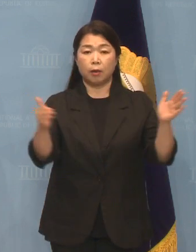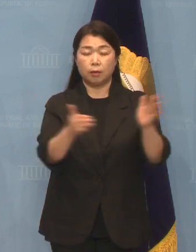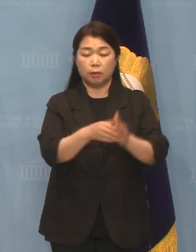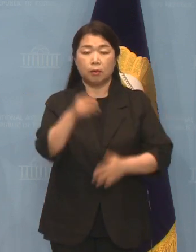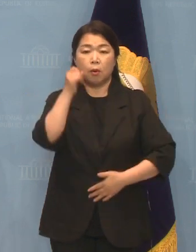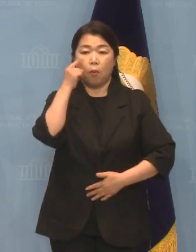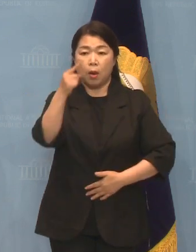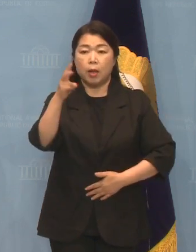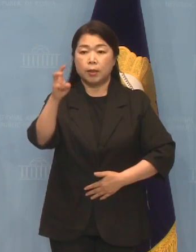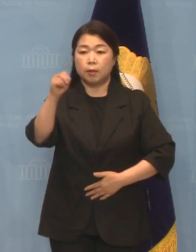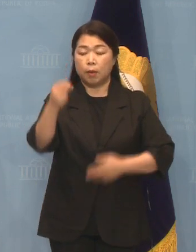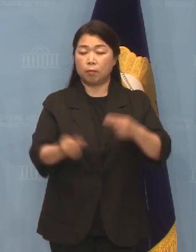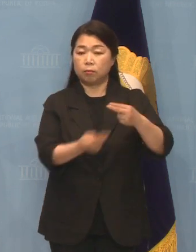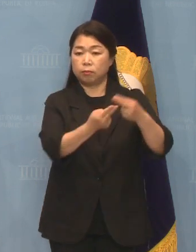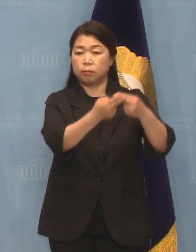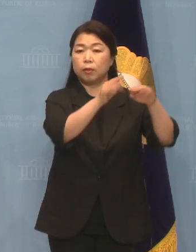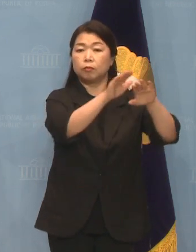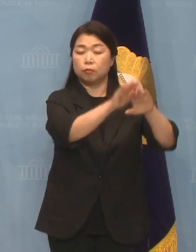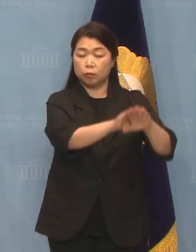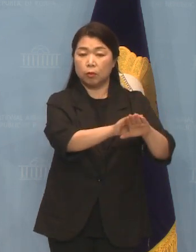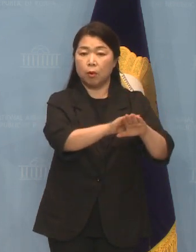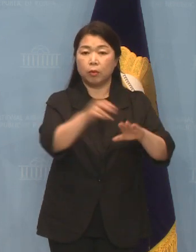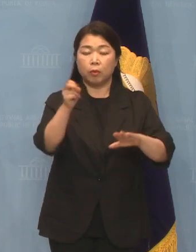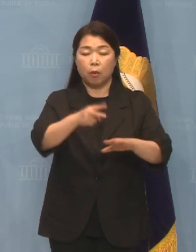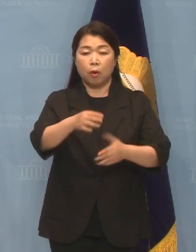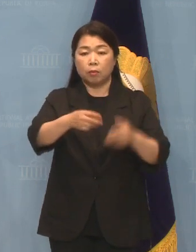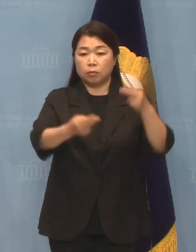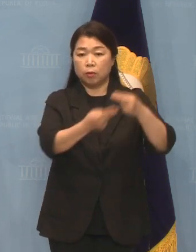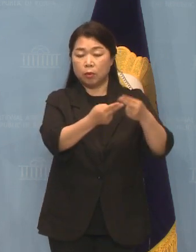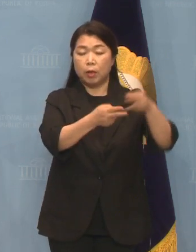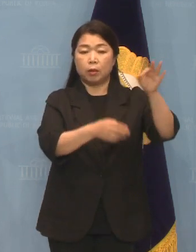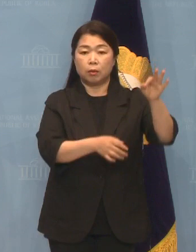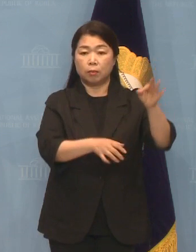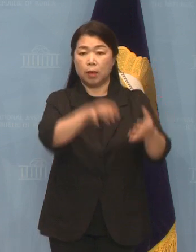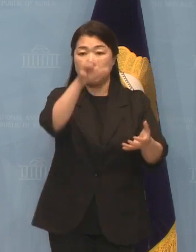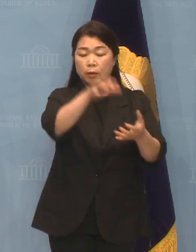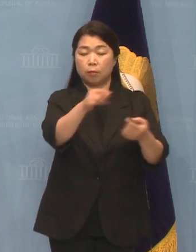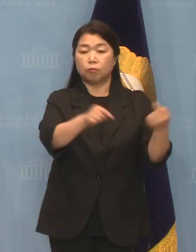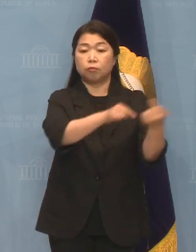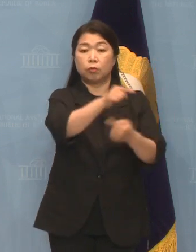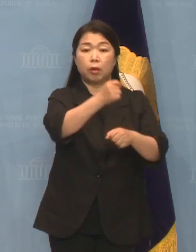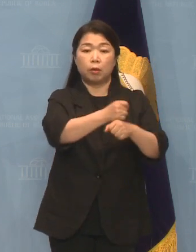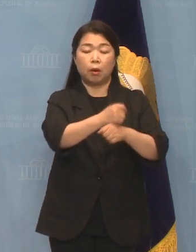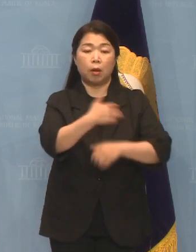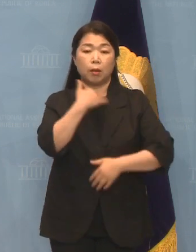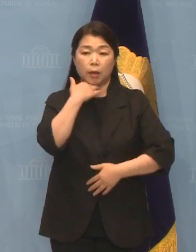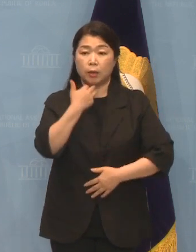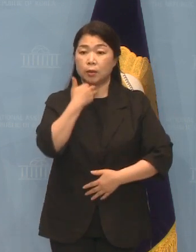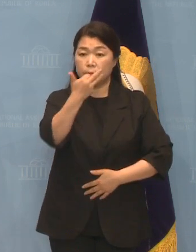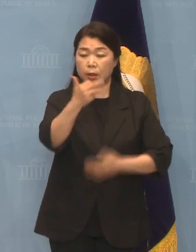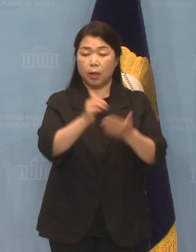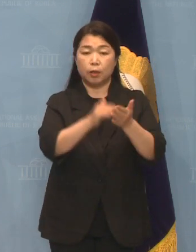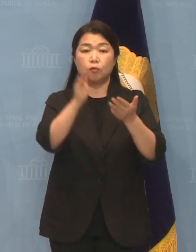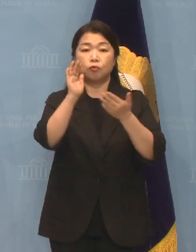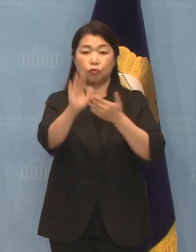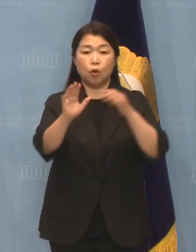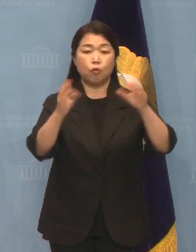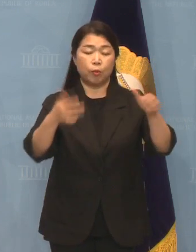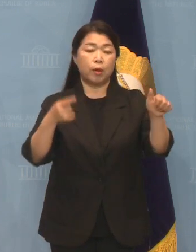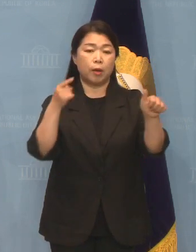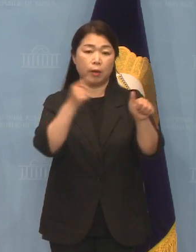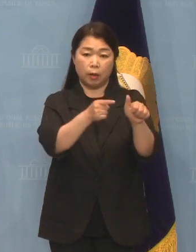20만 원을 적립하고 그 적립금을 기금으로 통합 운용하여 18세 이후